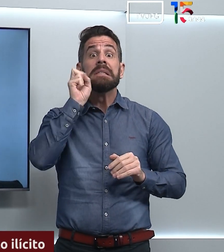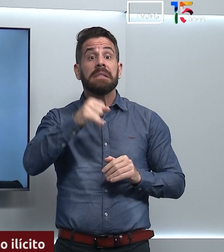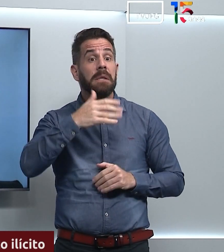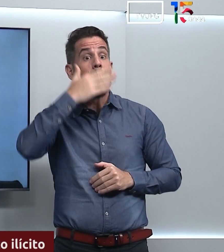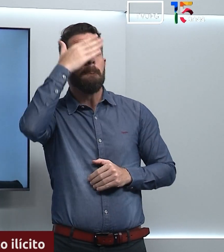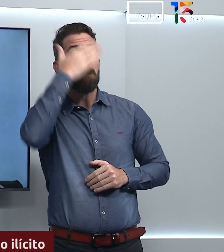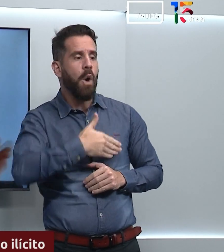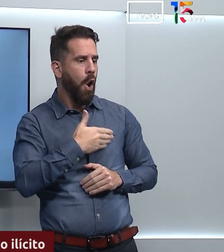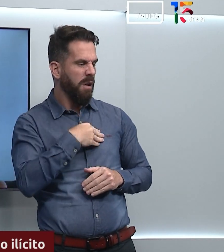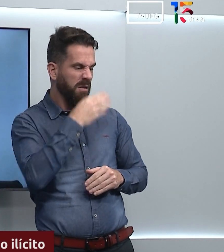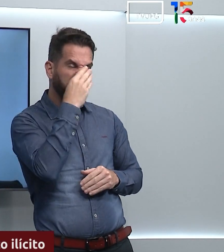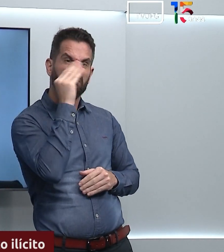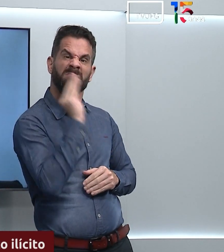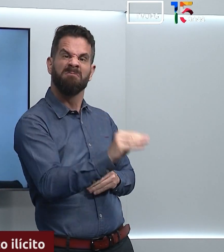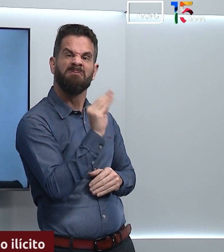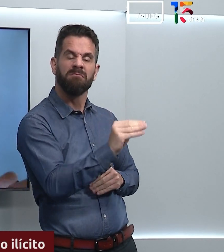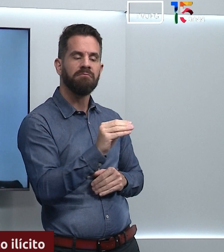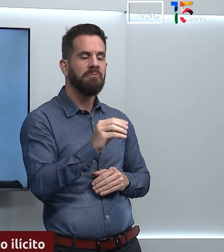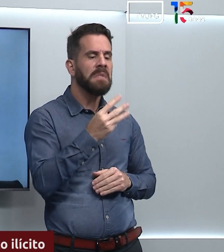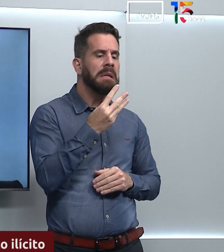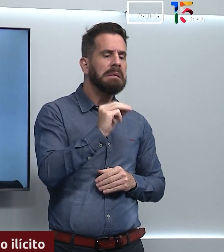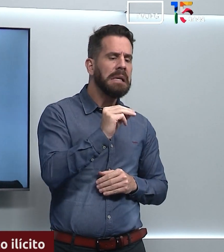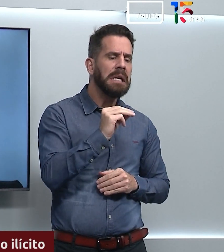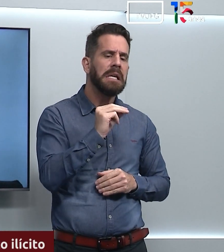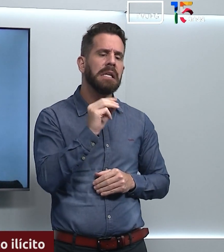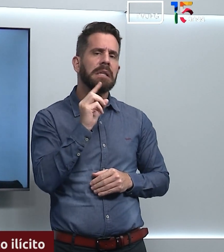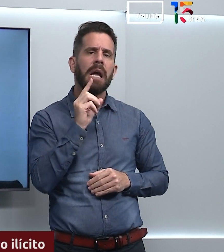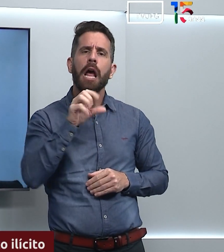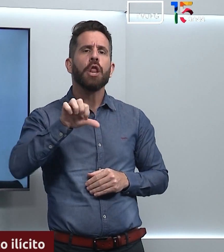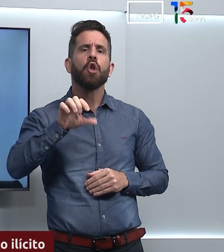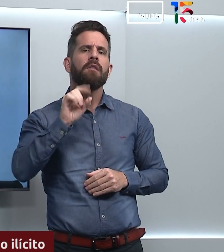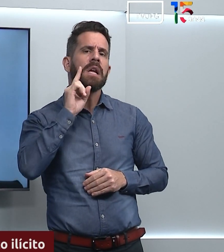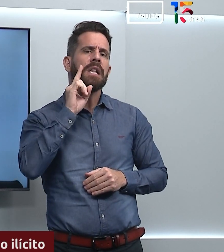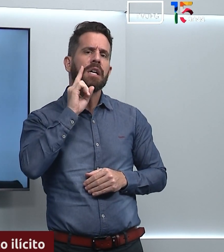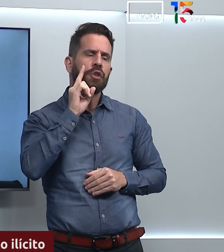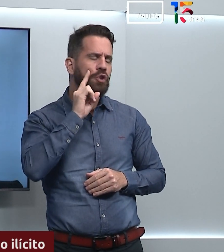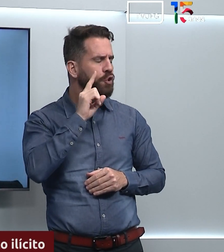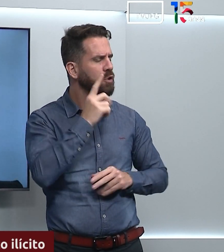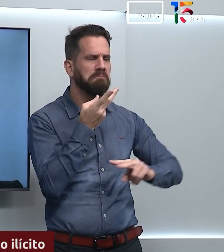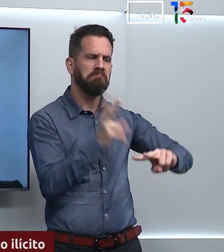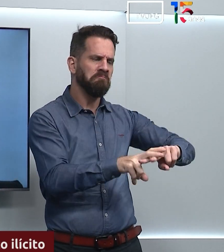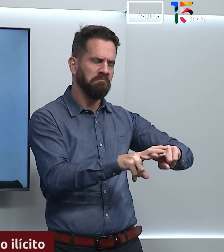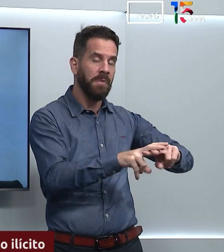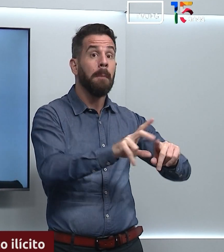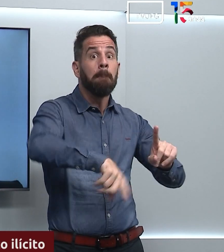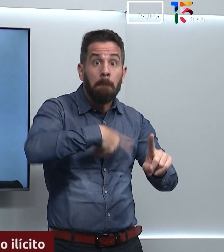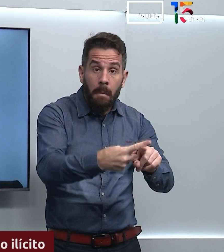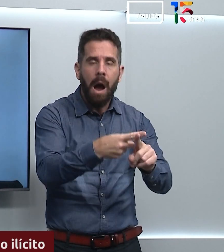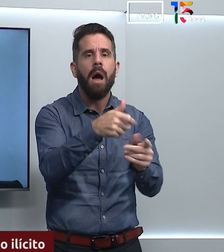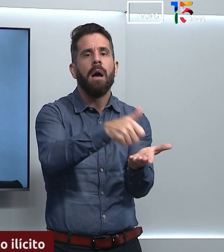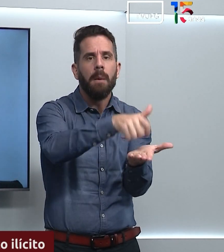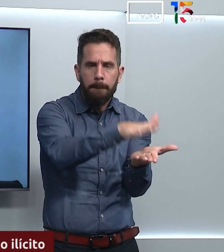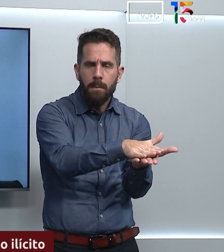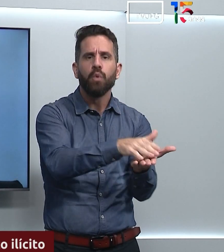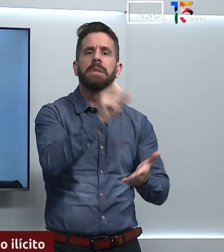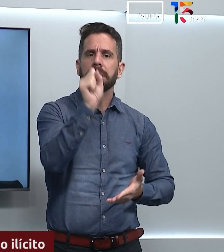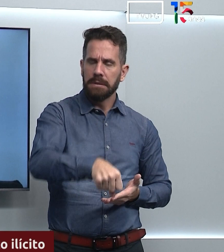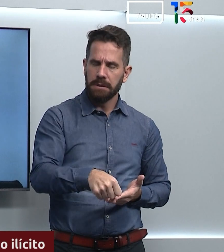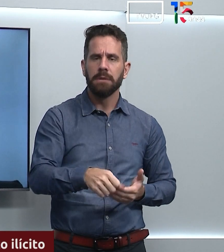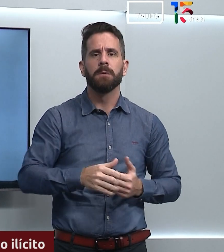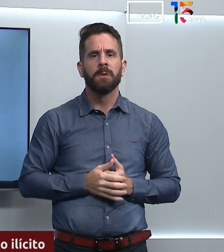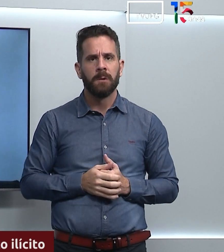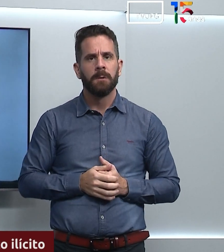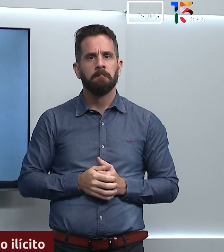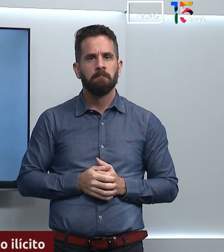abandono, de 30 a 90 dias de cadeia ali, mais indenização. É isso que eu acredito que tinha que ser feito. Para a